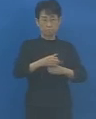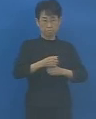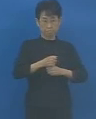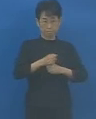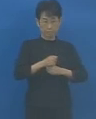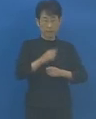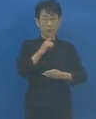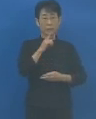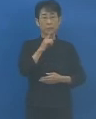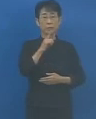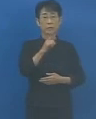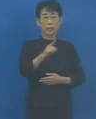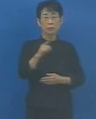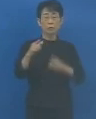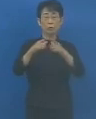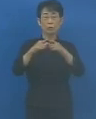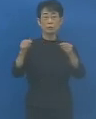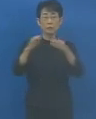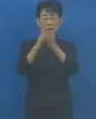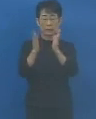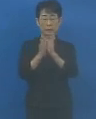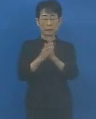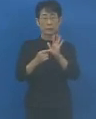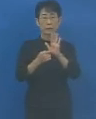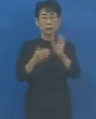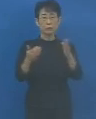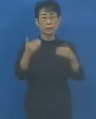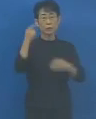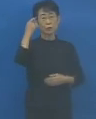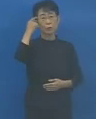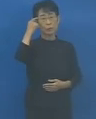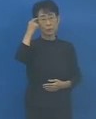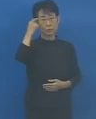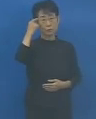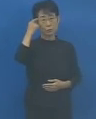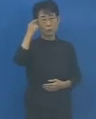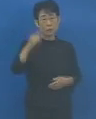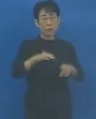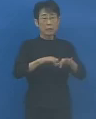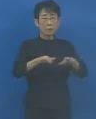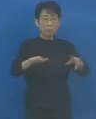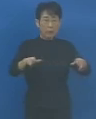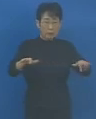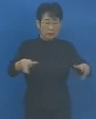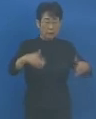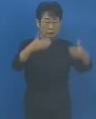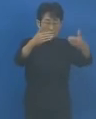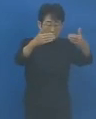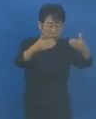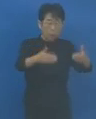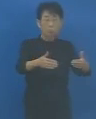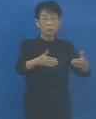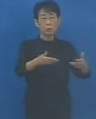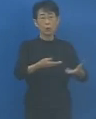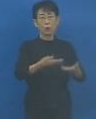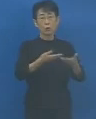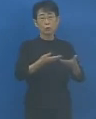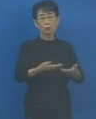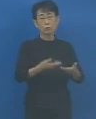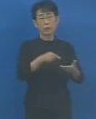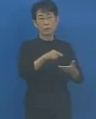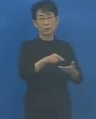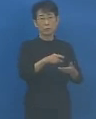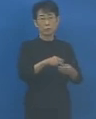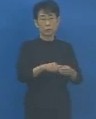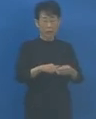ては出していくべきかなと思います。まん延防止等重点措置につきましてはこれ要件がありまして、